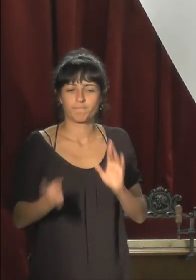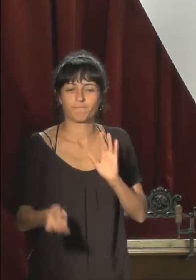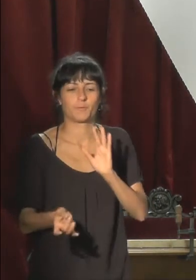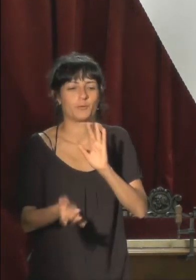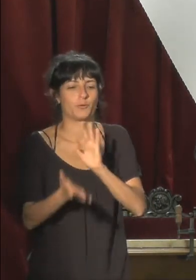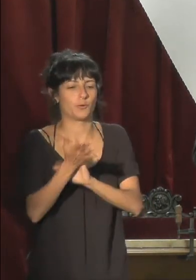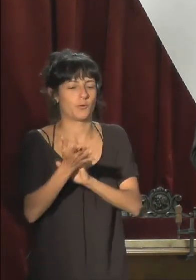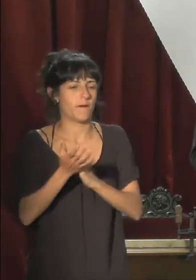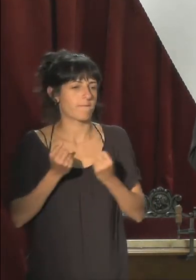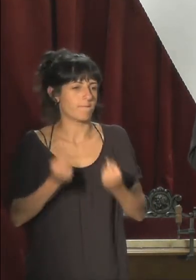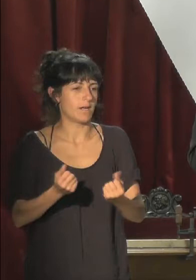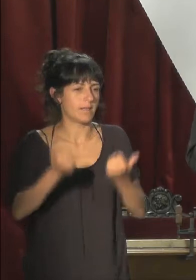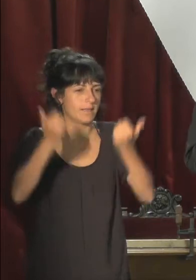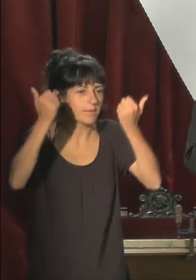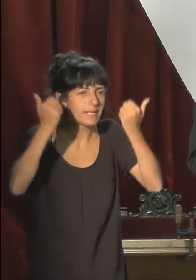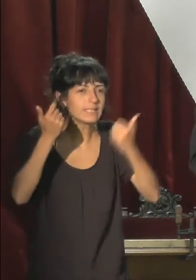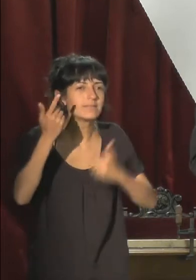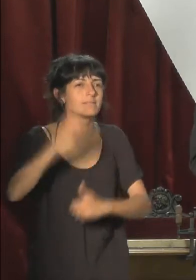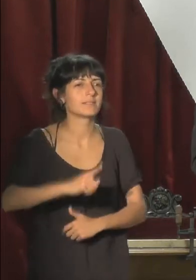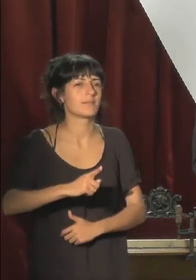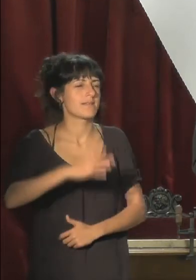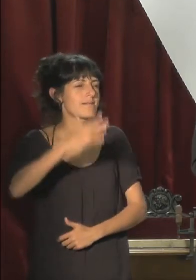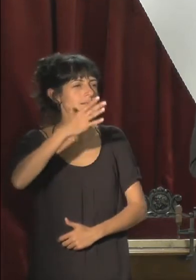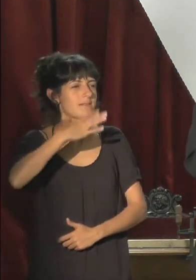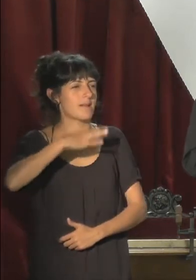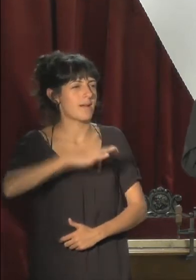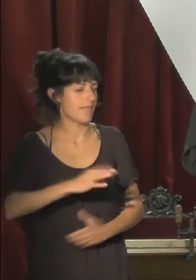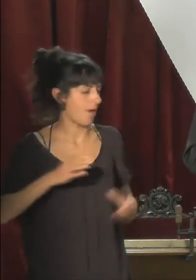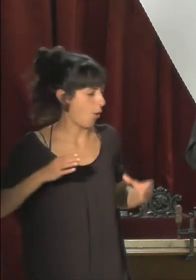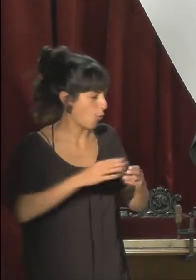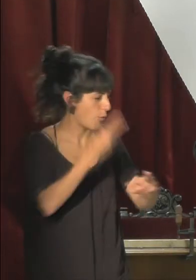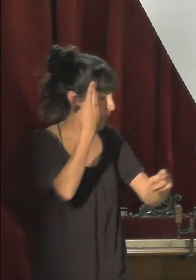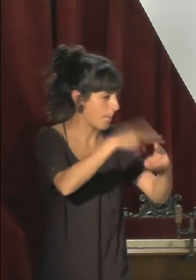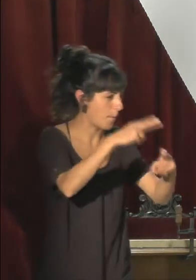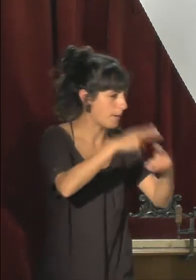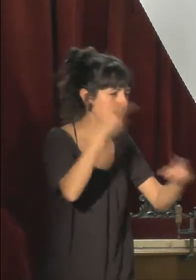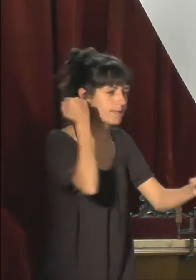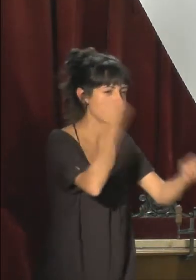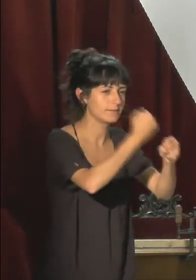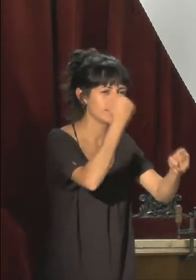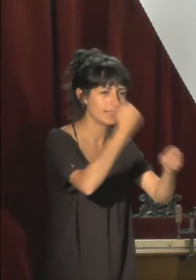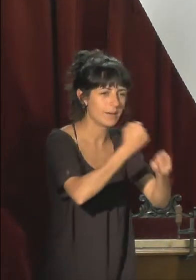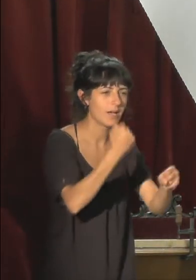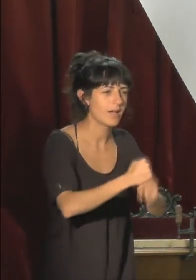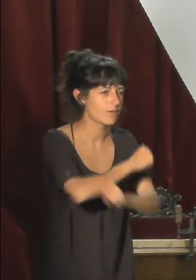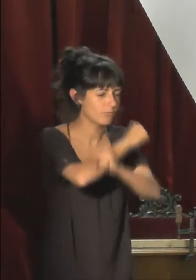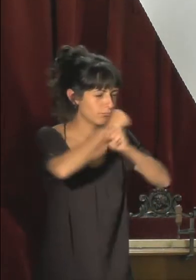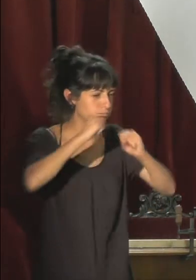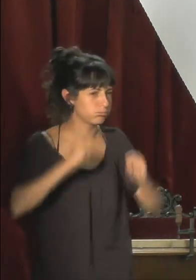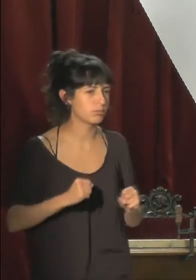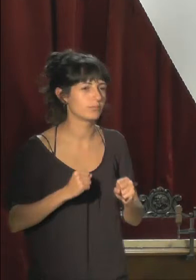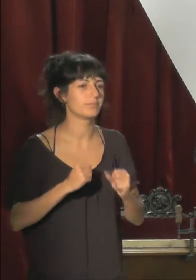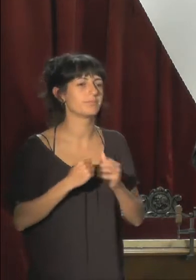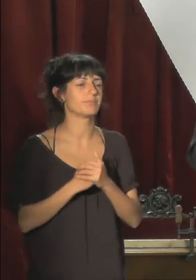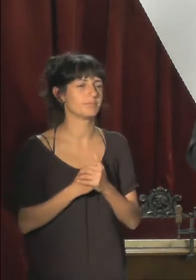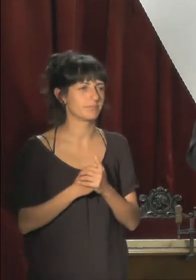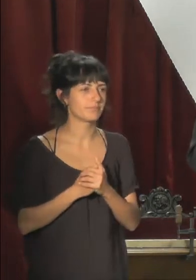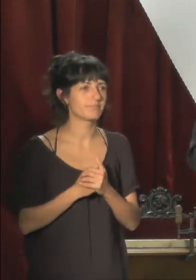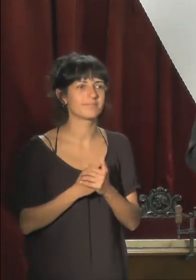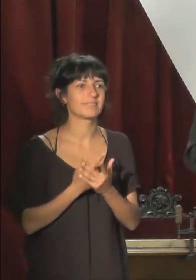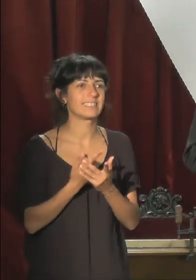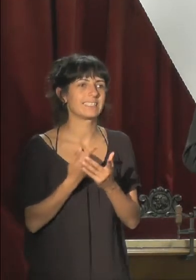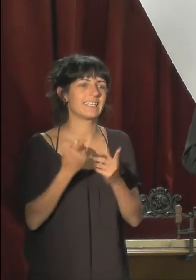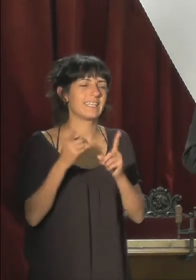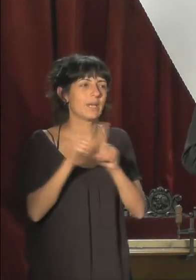con máis capacidade de corpo político e colectivo en acción a meseta, os ángulos escuros